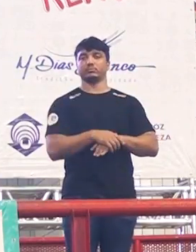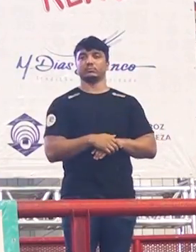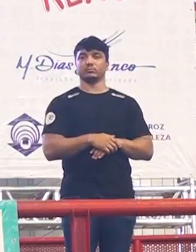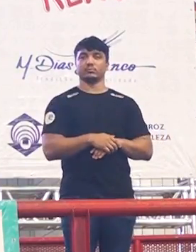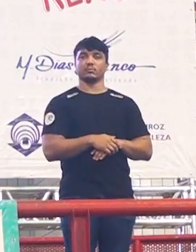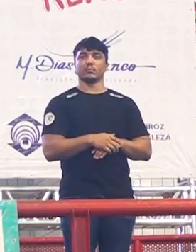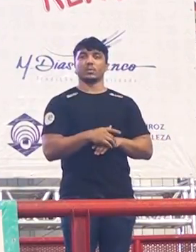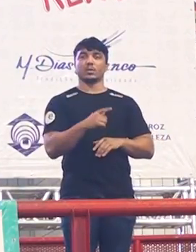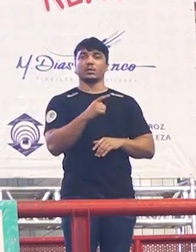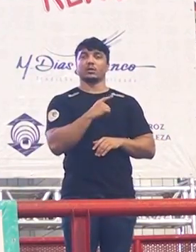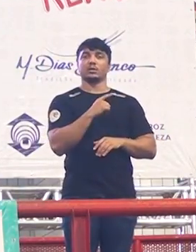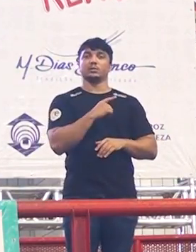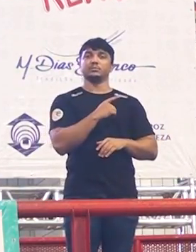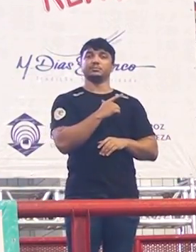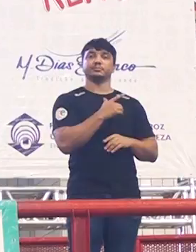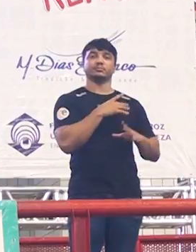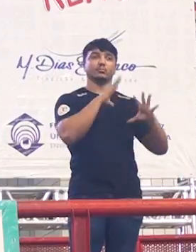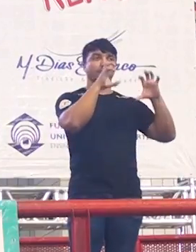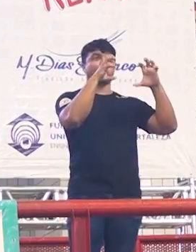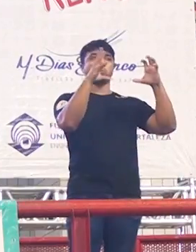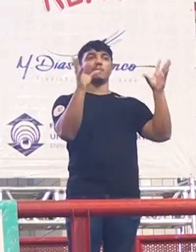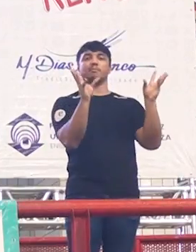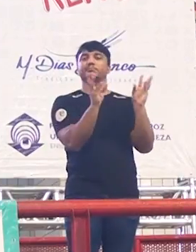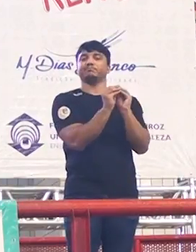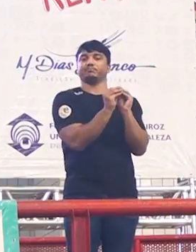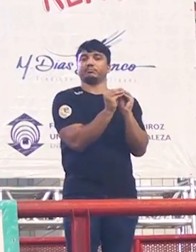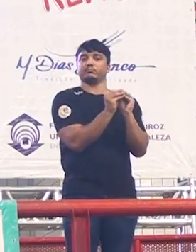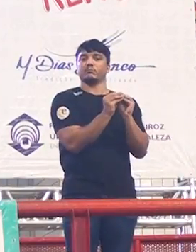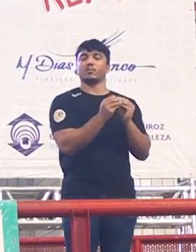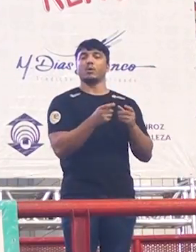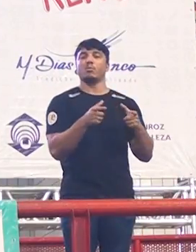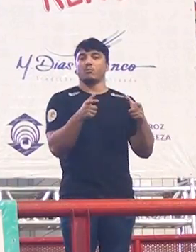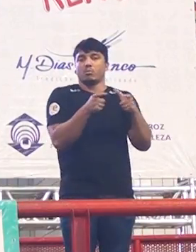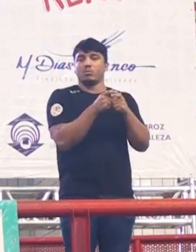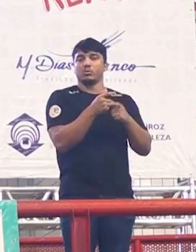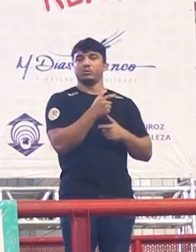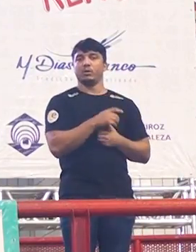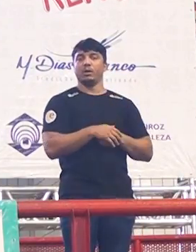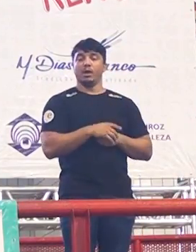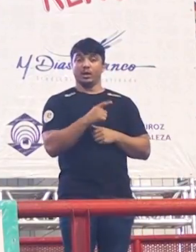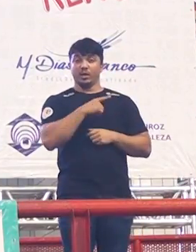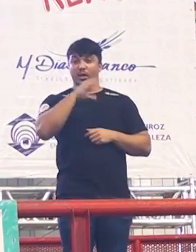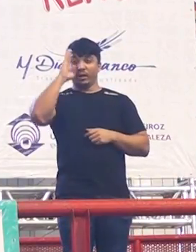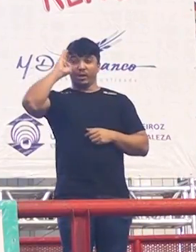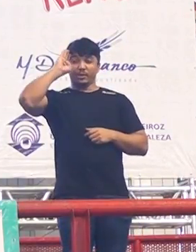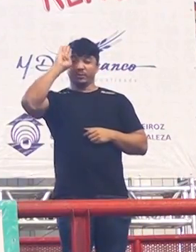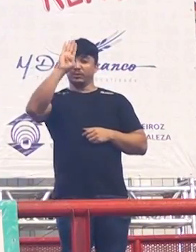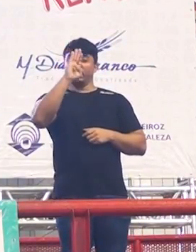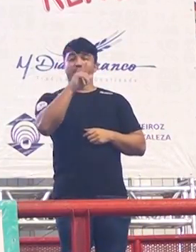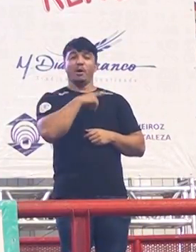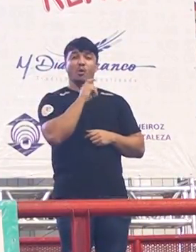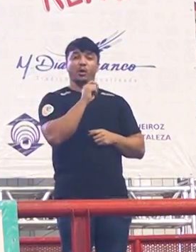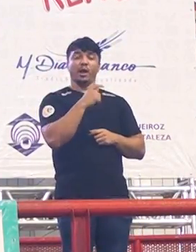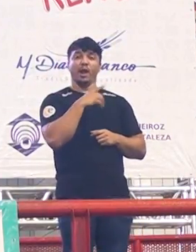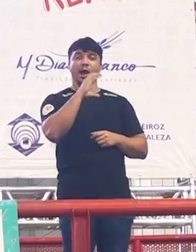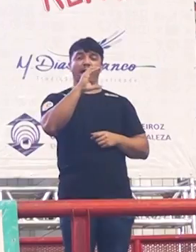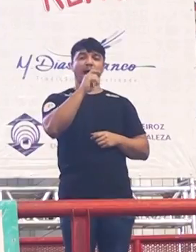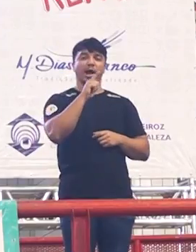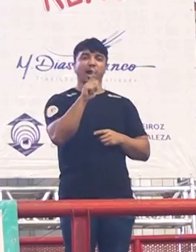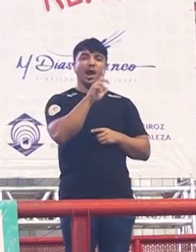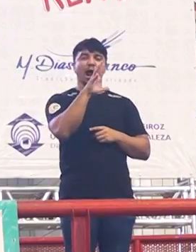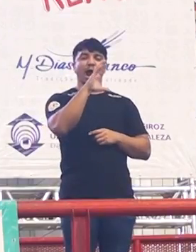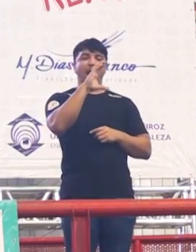e provoca menos efeito estufa. O principal causador do agravamento do efeito estufa é o gás